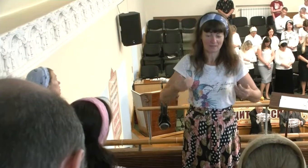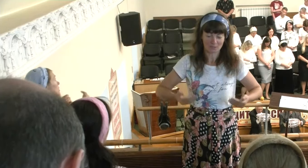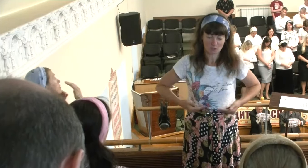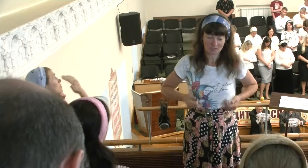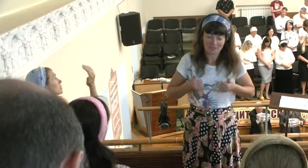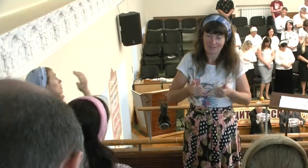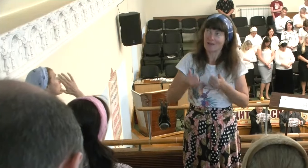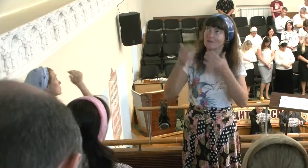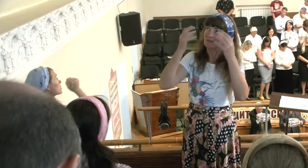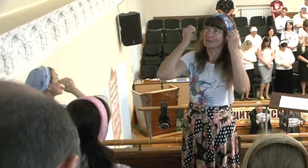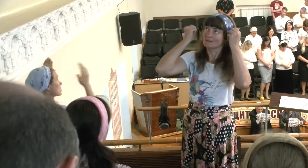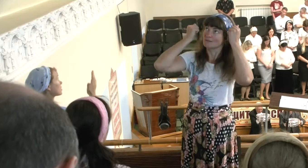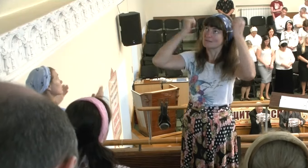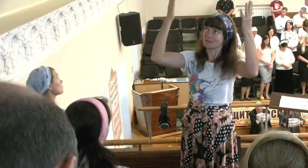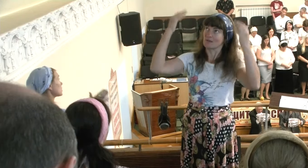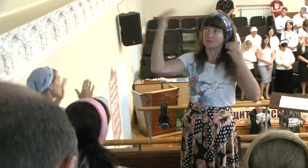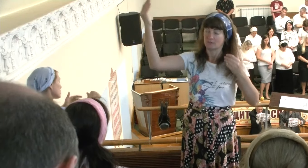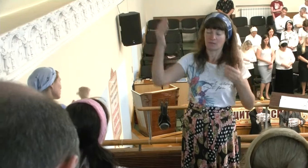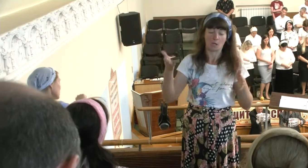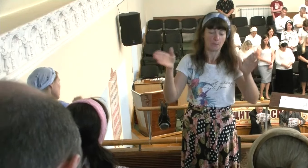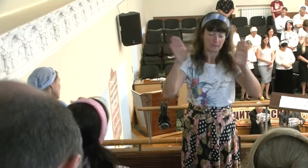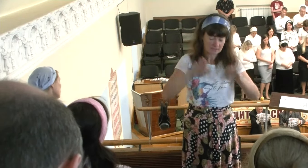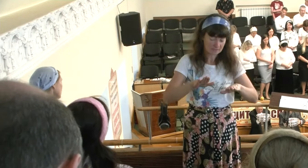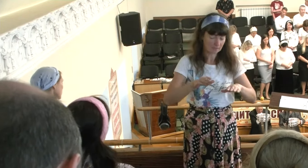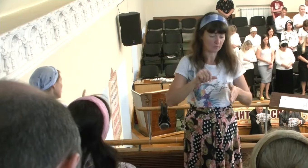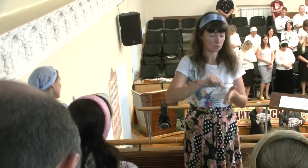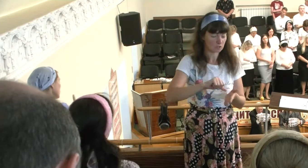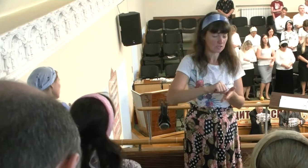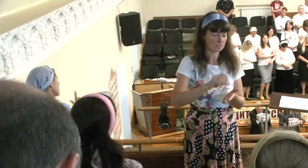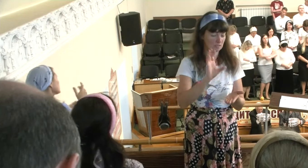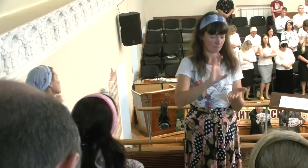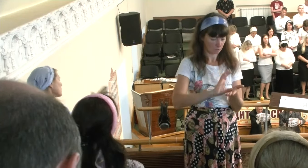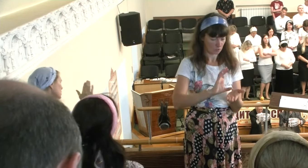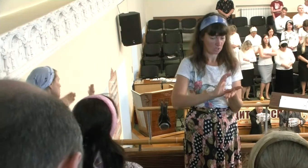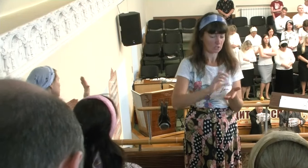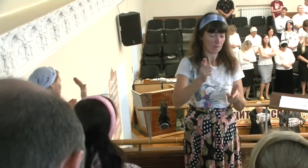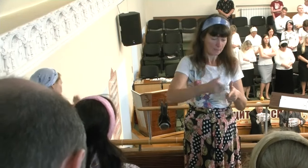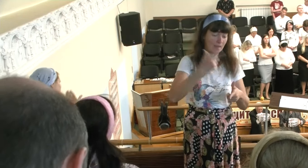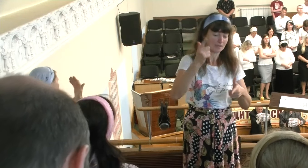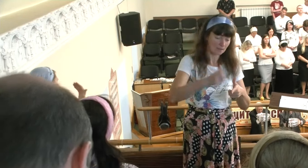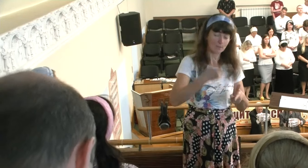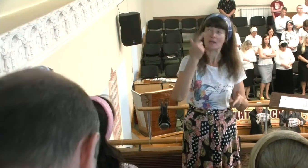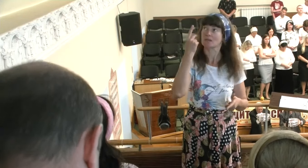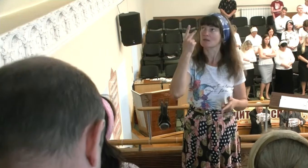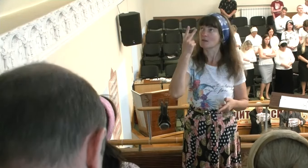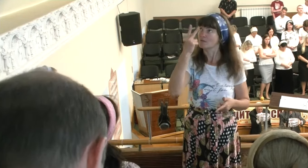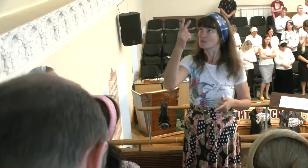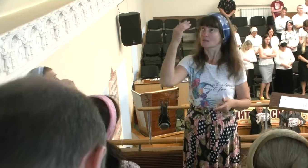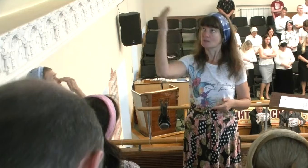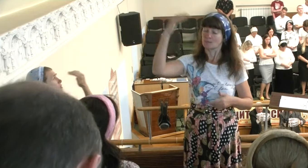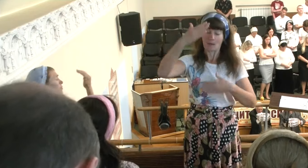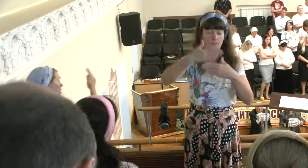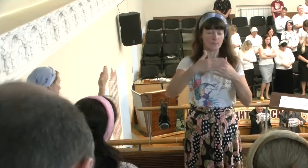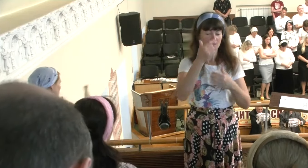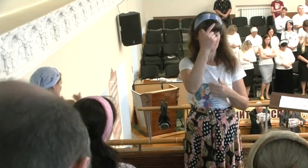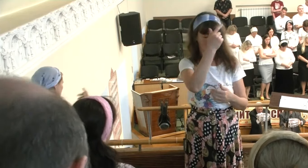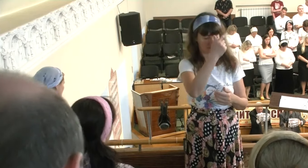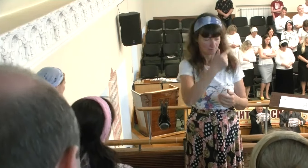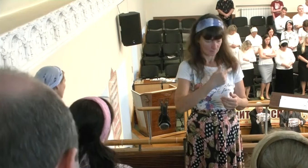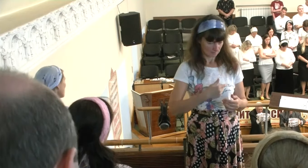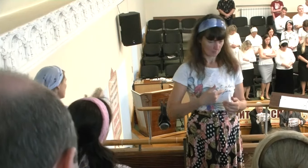Благослови наше участие в этой чаше. Благослови снова и снова видеть Тебя перед собою. Благослови,